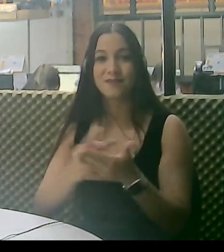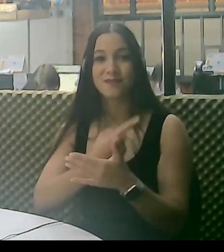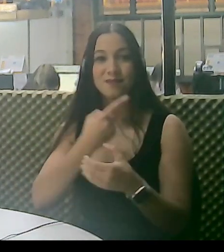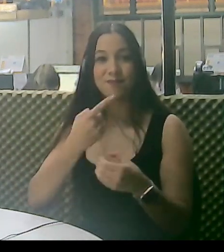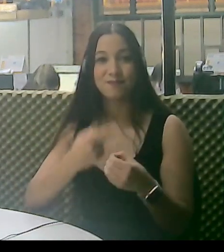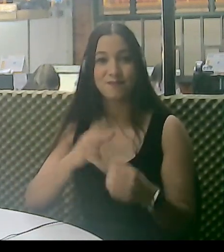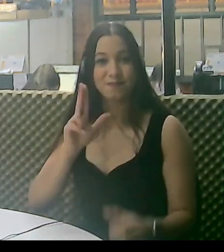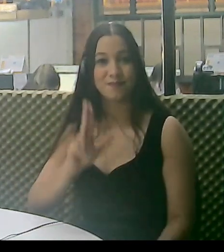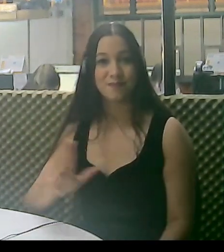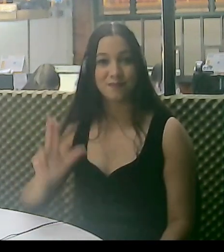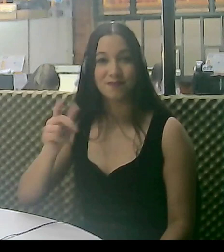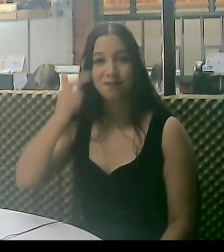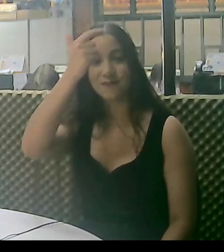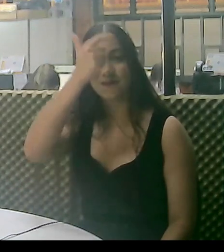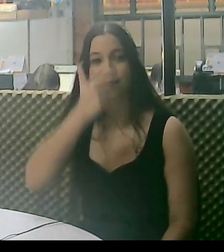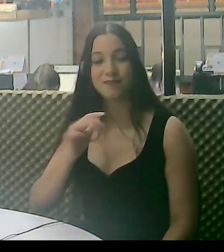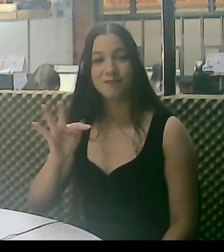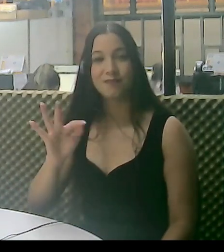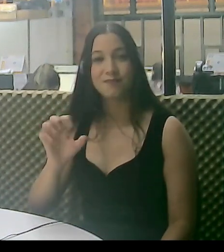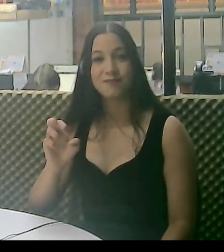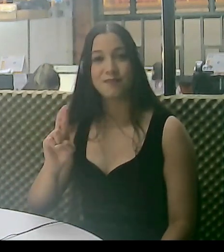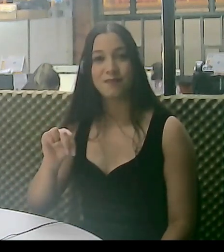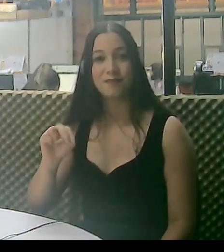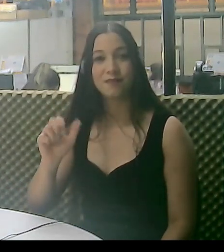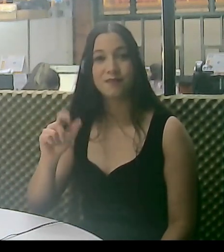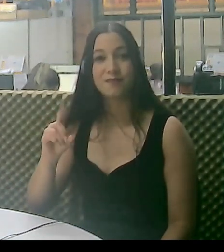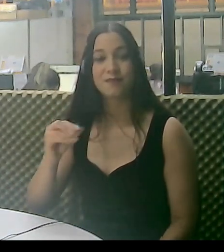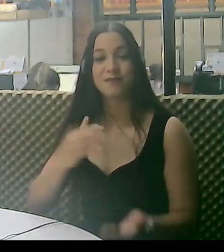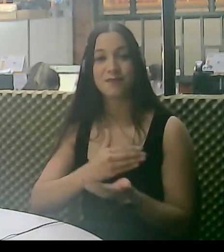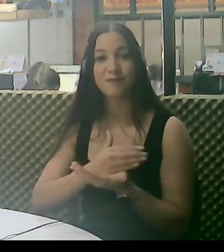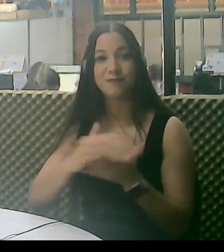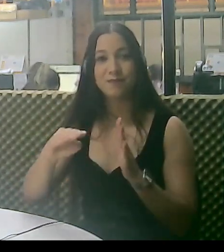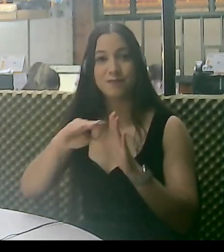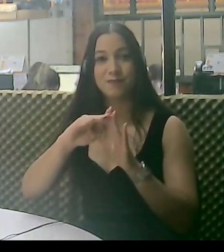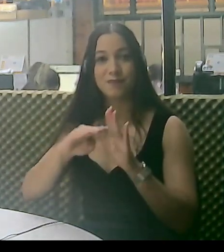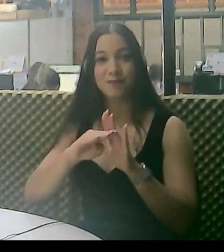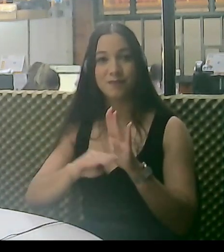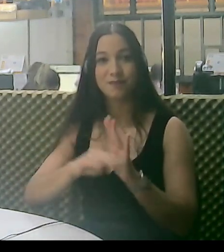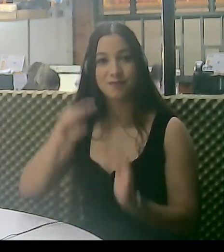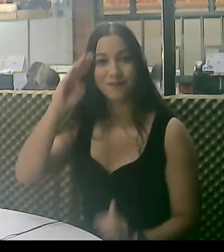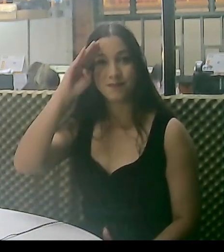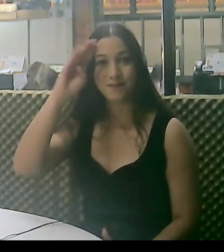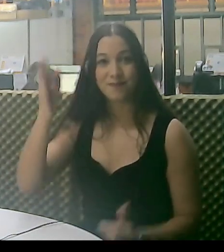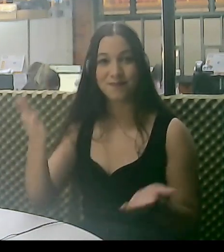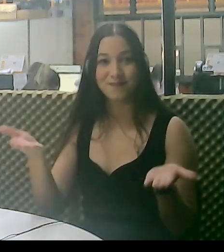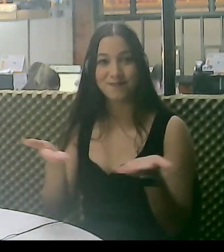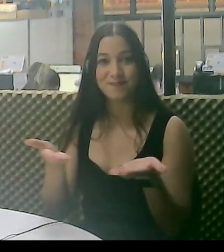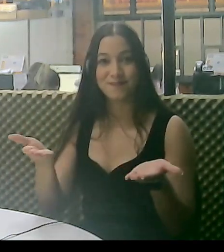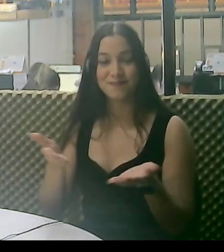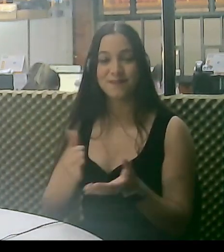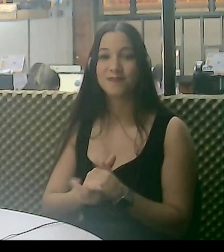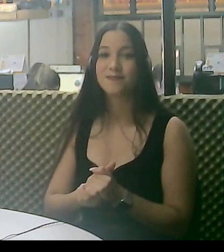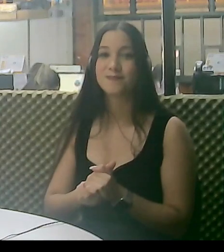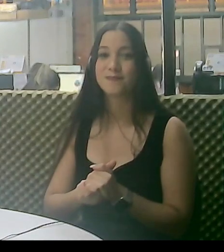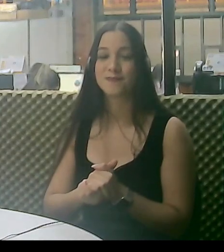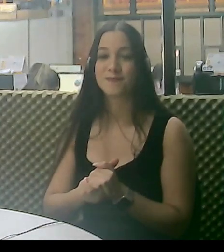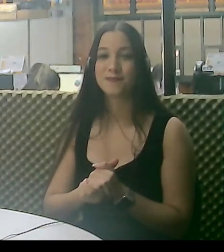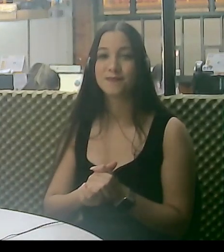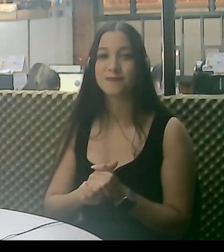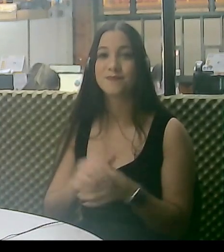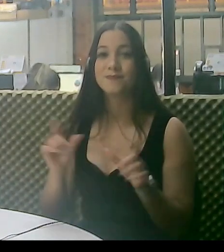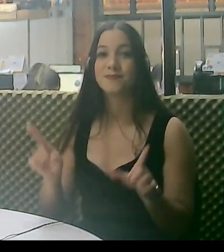de fato acontece em Uberlândia. Eu sou o Fernando Cássio e começamos com os destaques da edição de hoje.